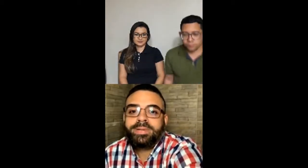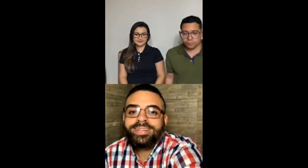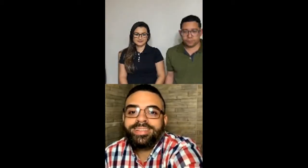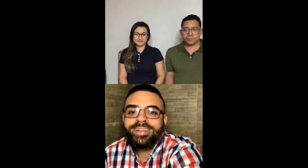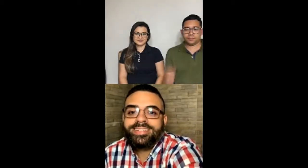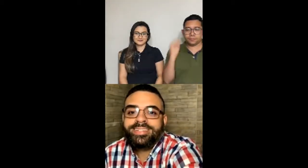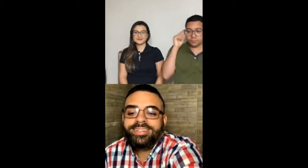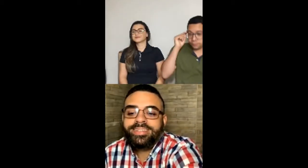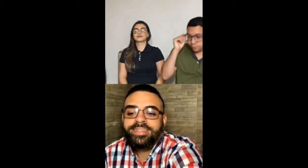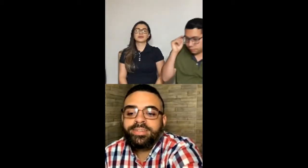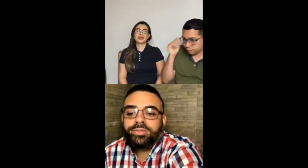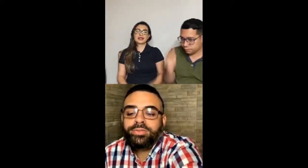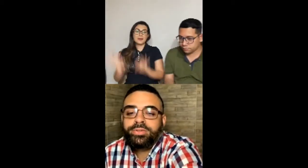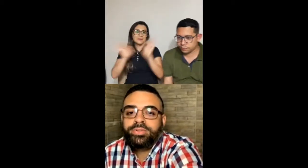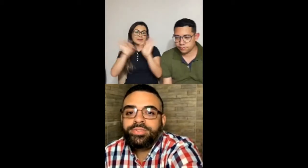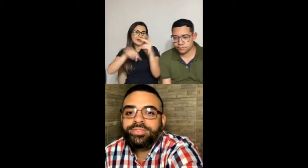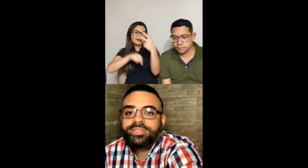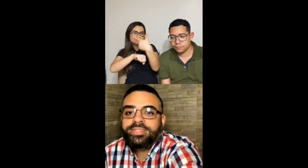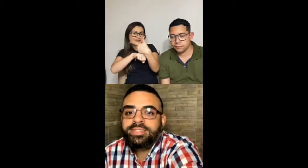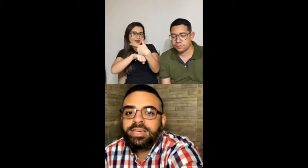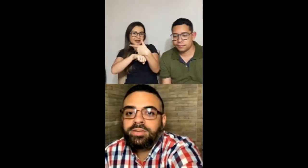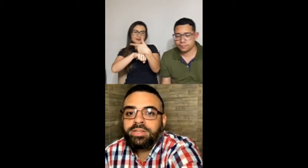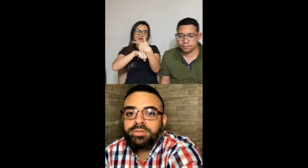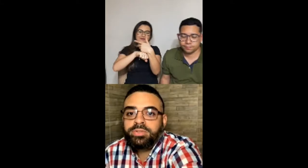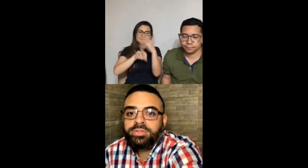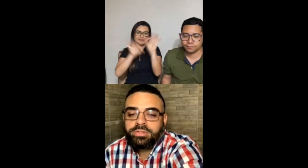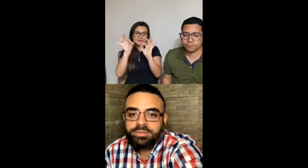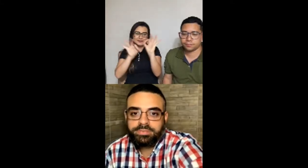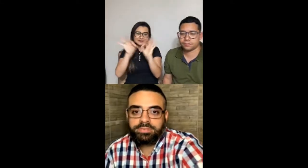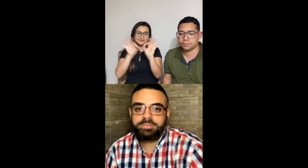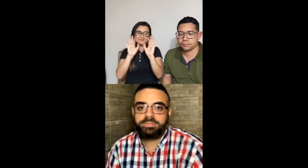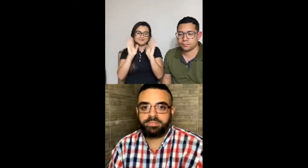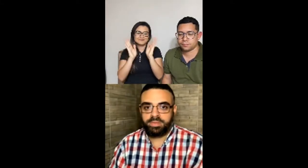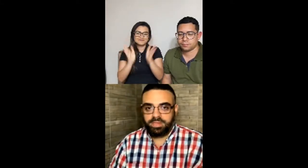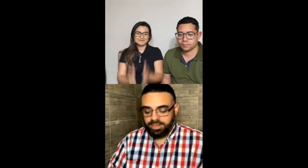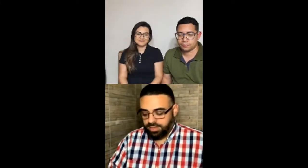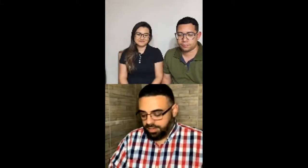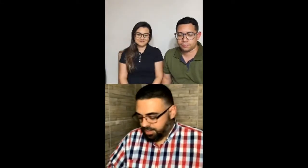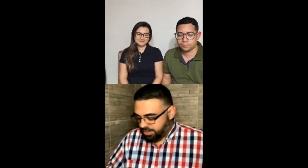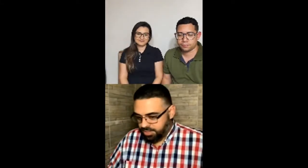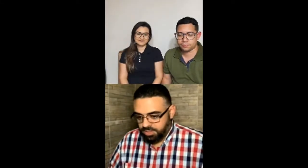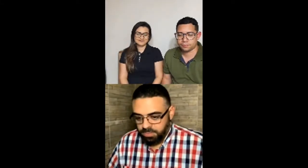só afastar para trás aqui o Celildo.